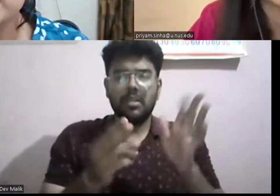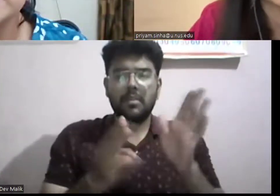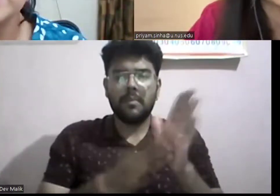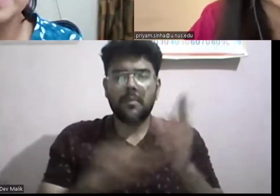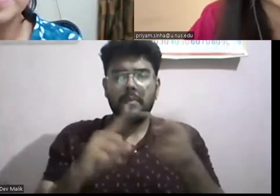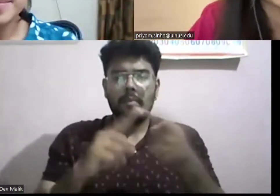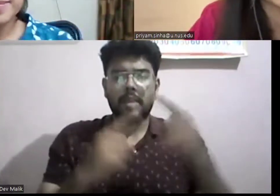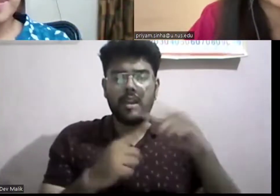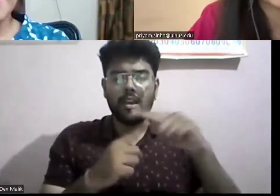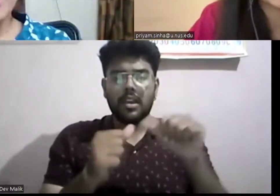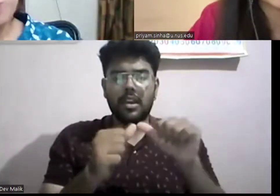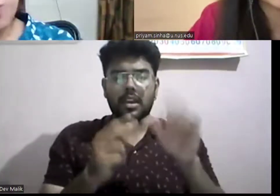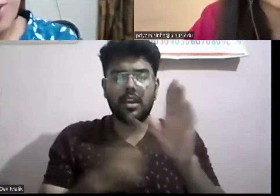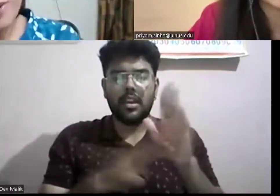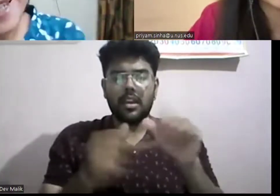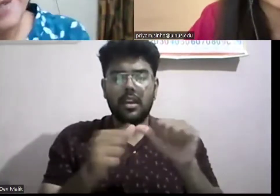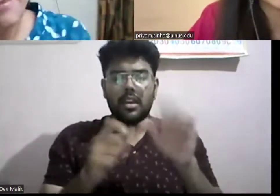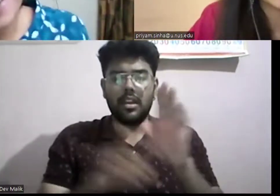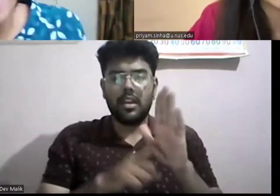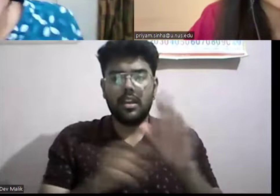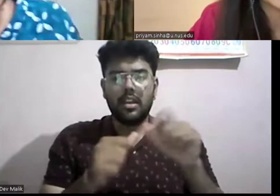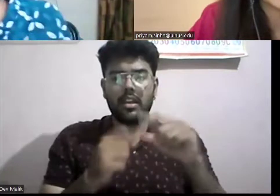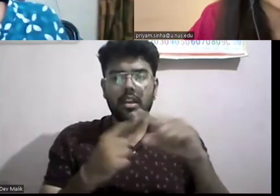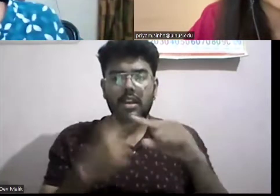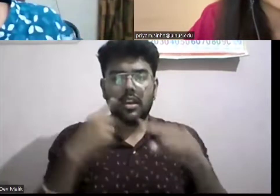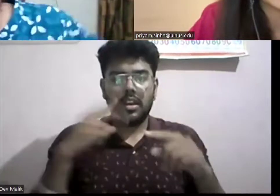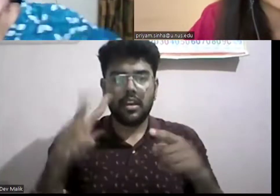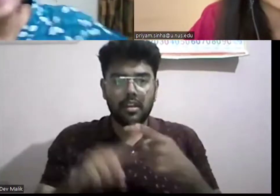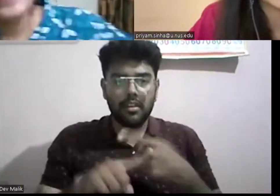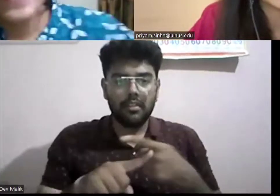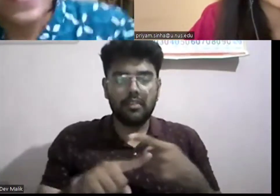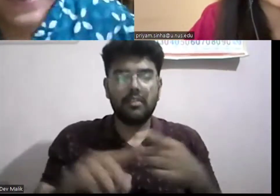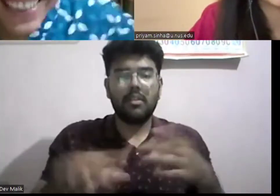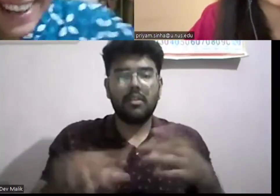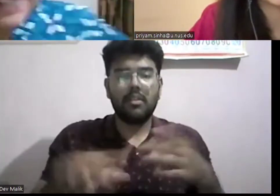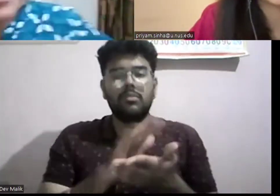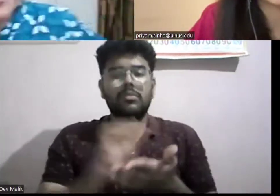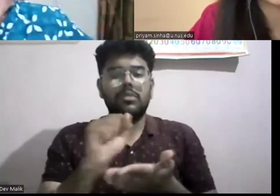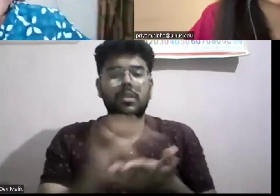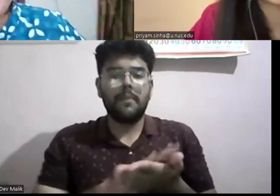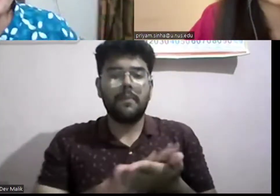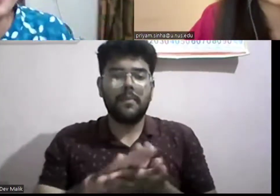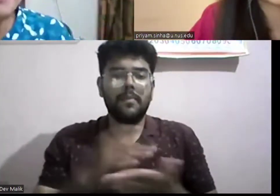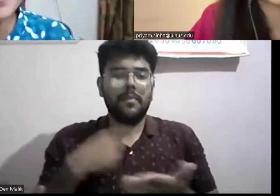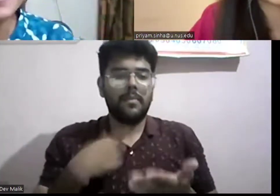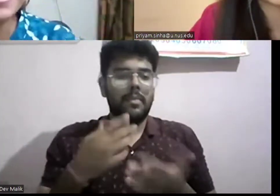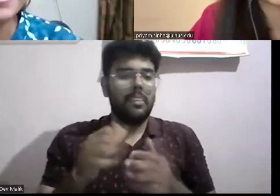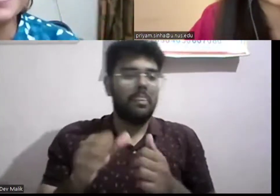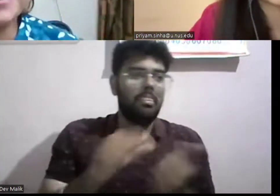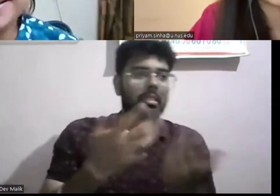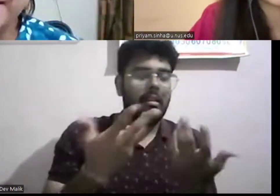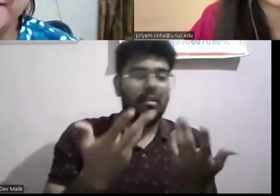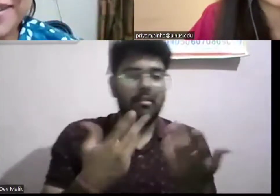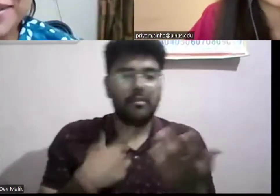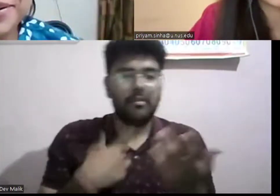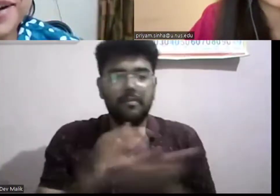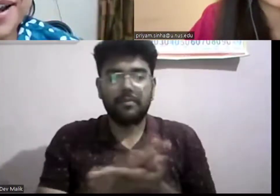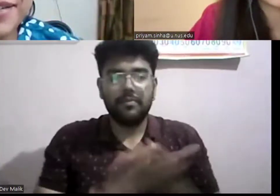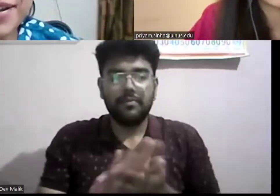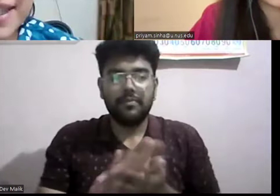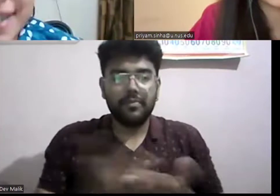its basics? मैं तो बहुत बेसिक पे गई गर्विता. I think I couldn't have got to the basics